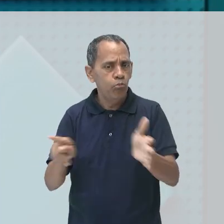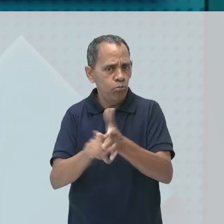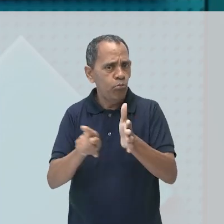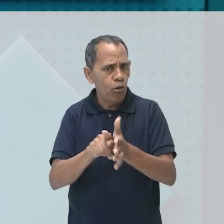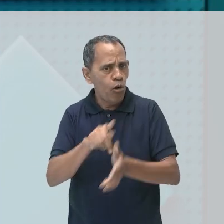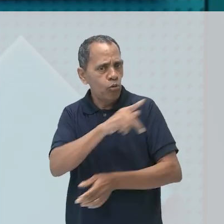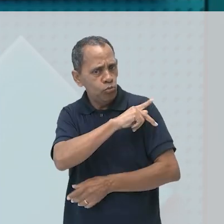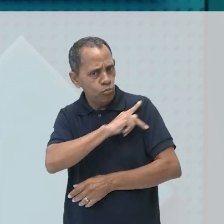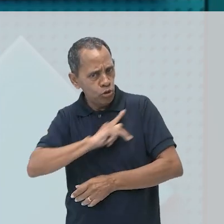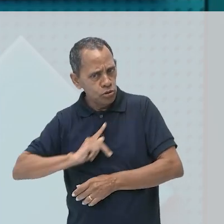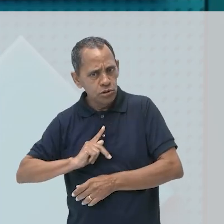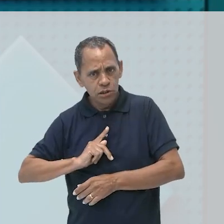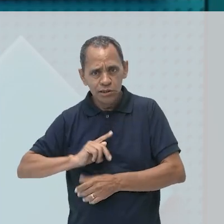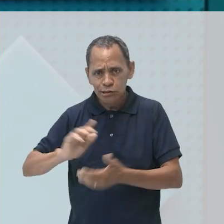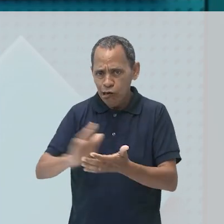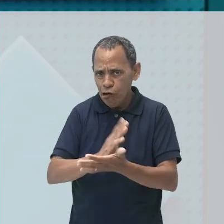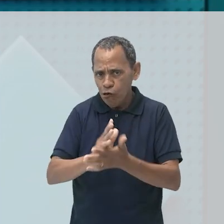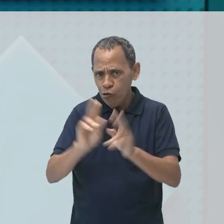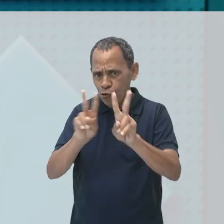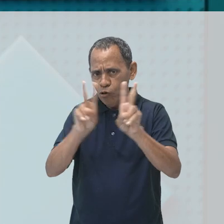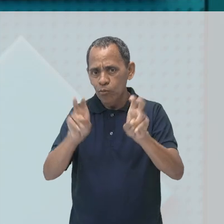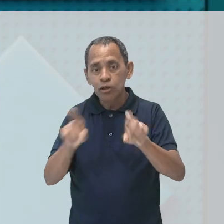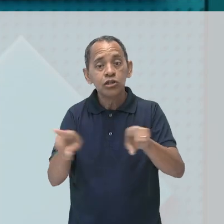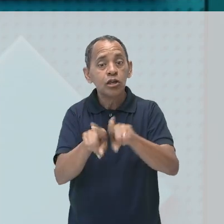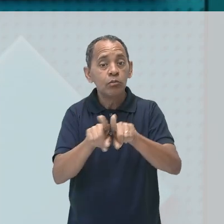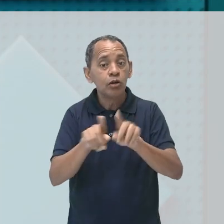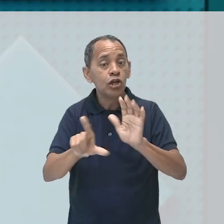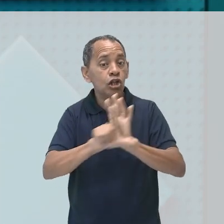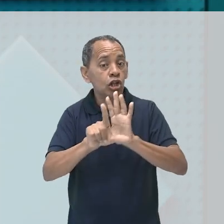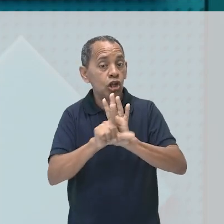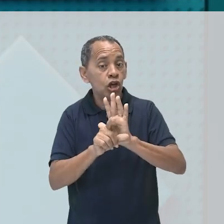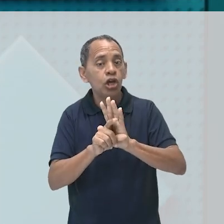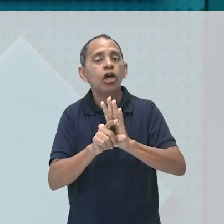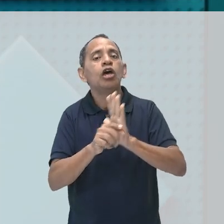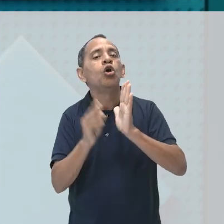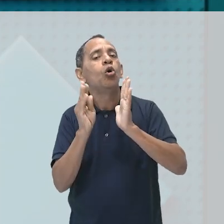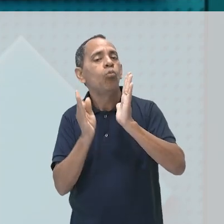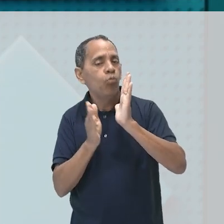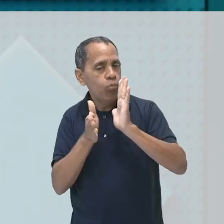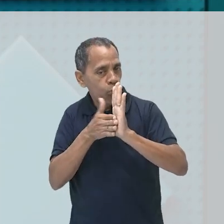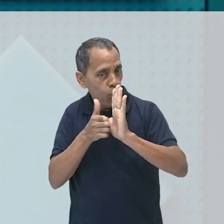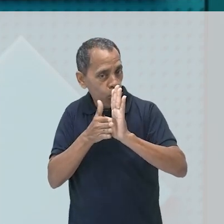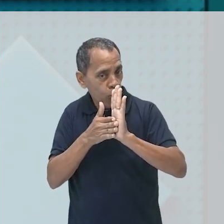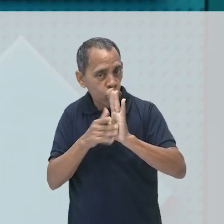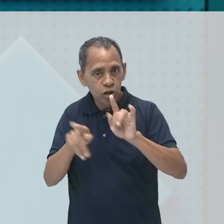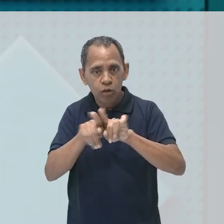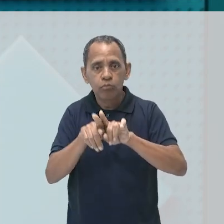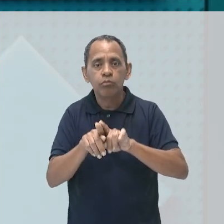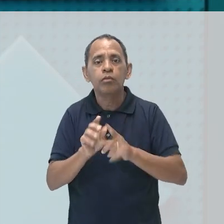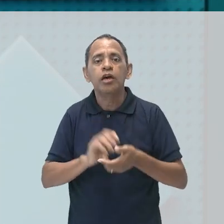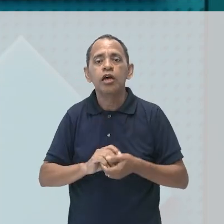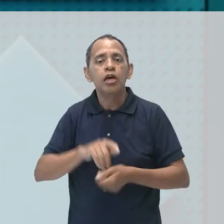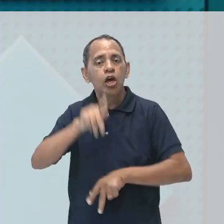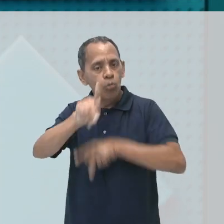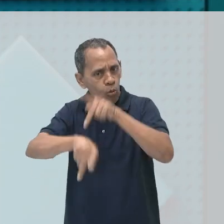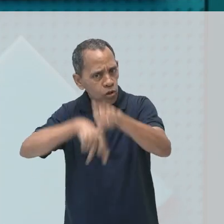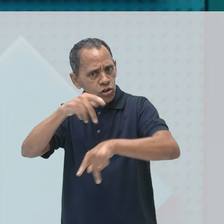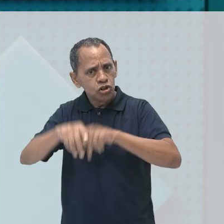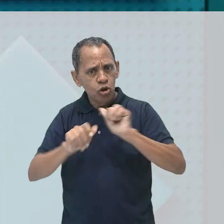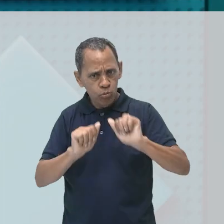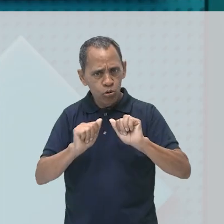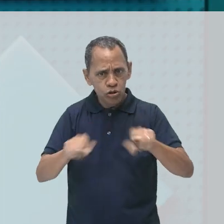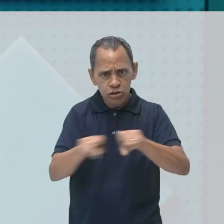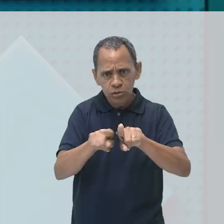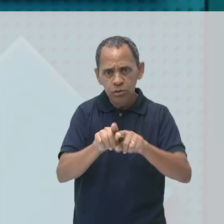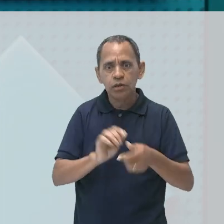alguns temas, tá certo? Também as leis podem ser propostas por iniciativa popular. Bom, após essa proposição,